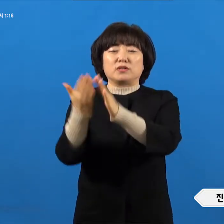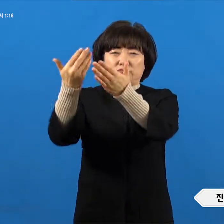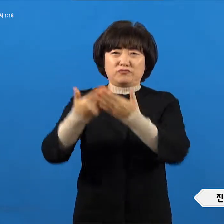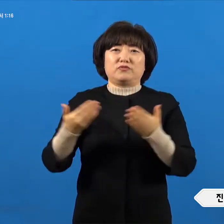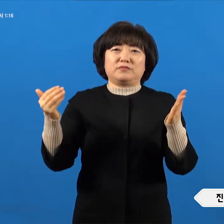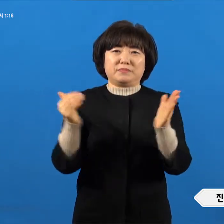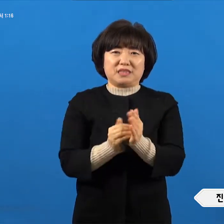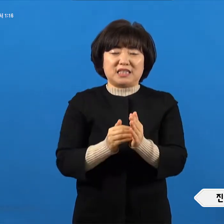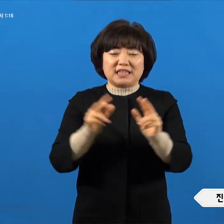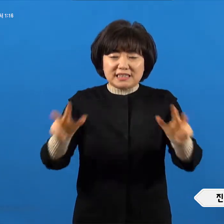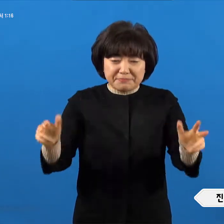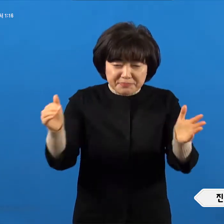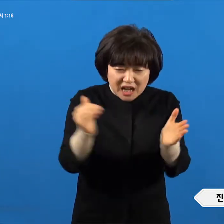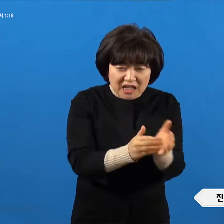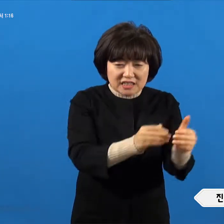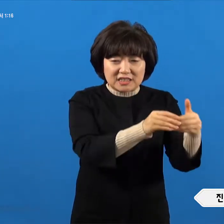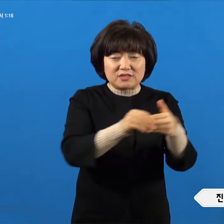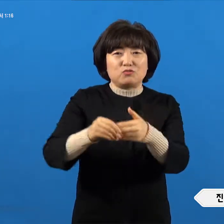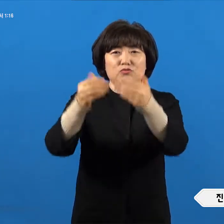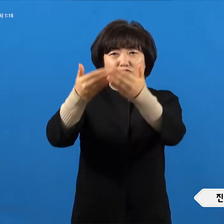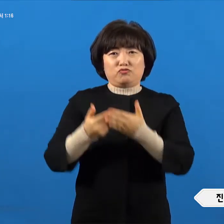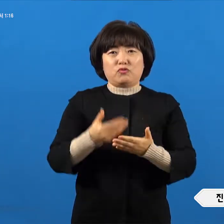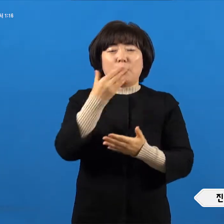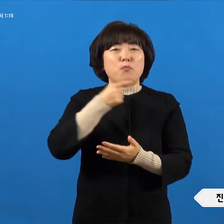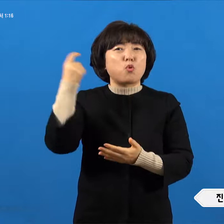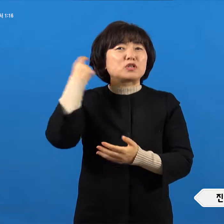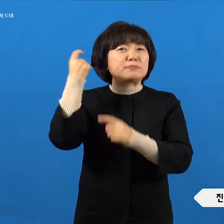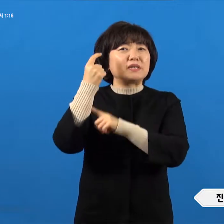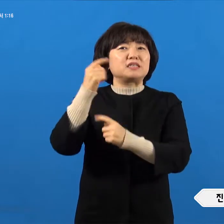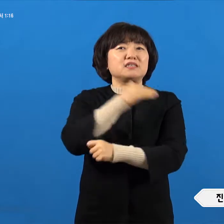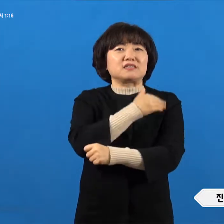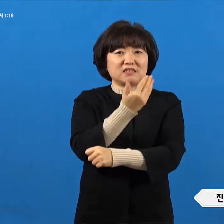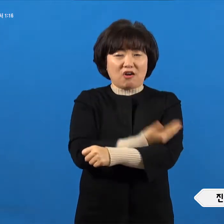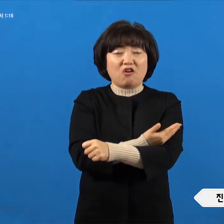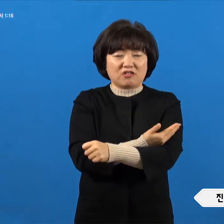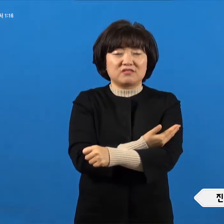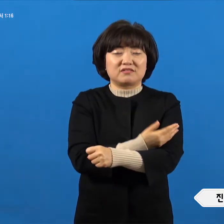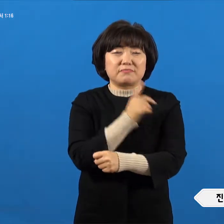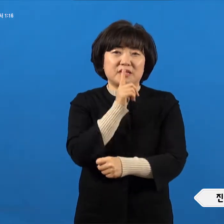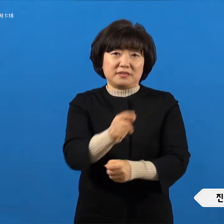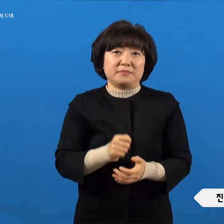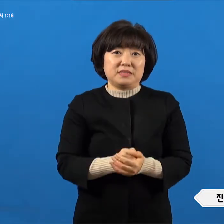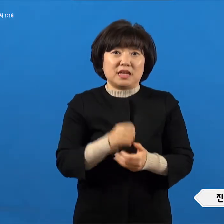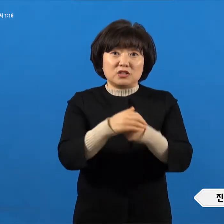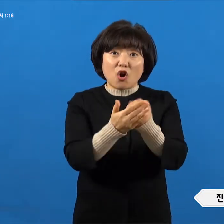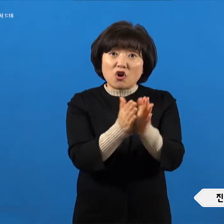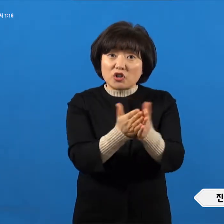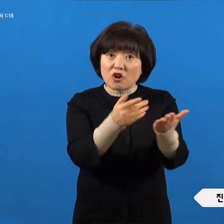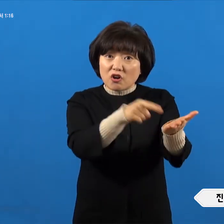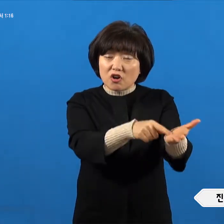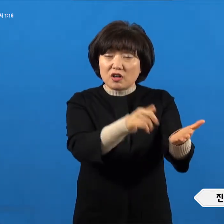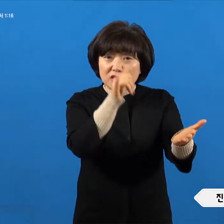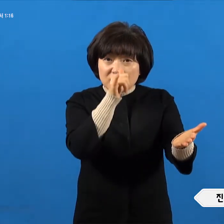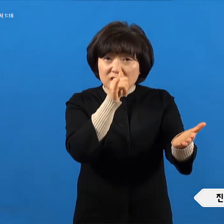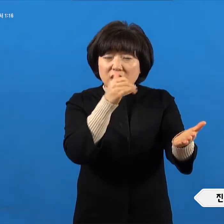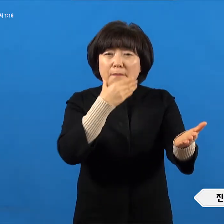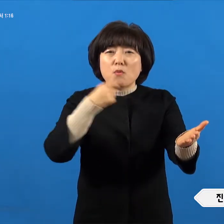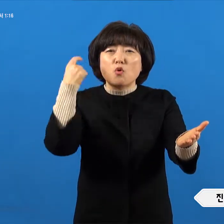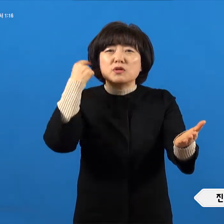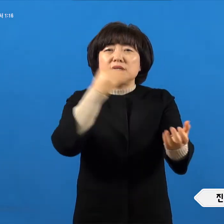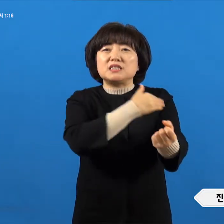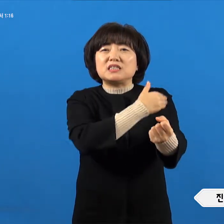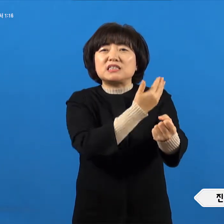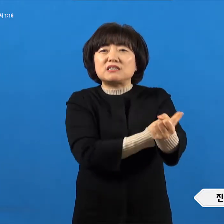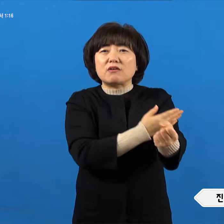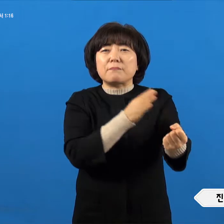변화시킵니다. 여기까지 인도하십니다. 이 복음의 능력, 성경은 말씀합니다. 이 복음의 능력이 바로